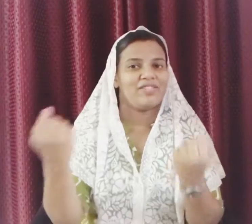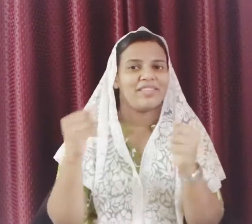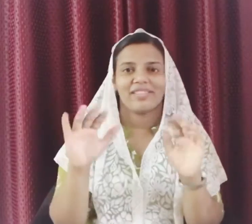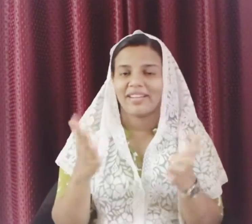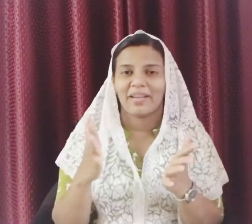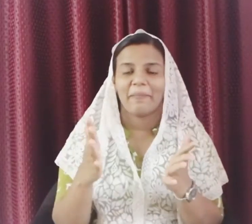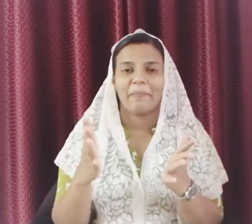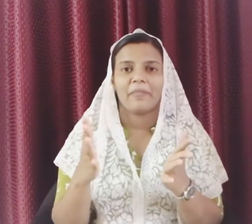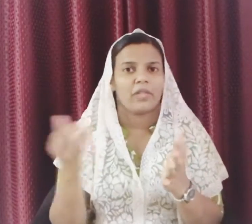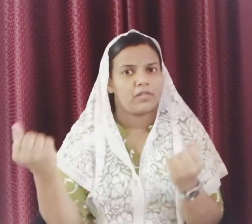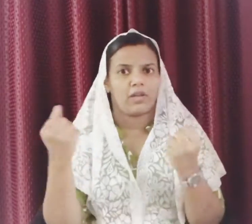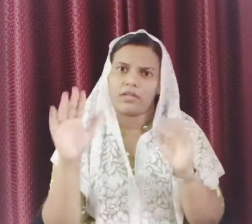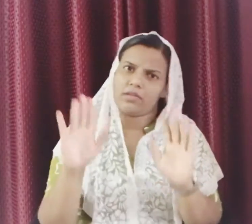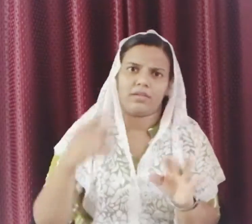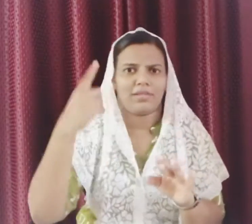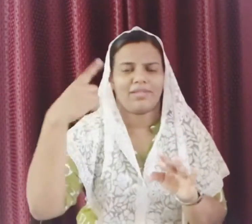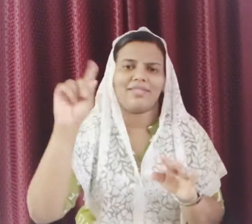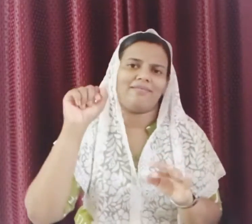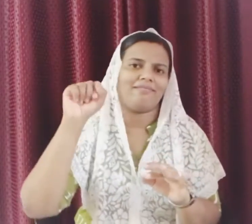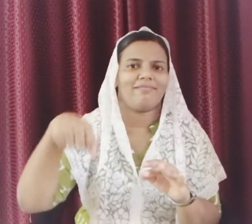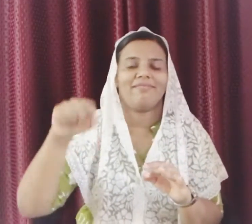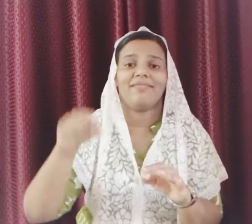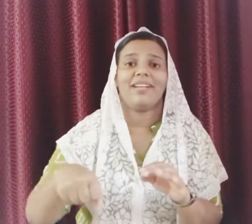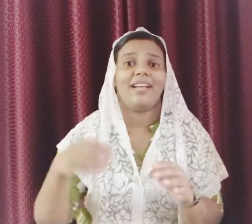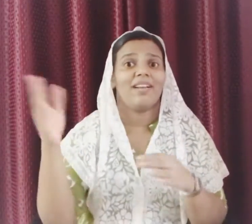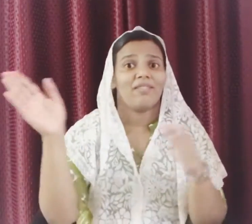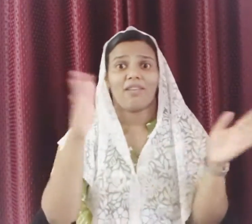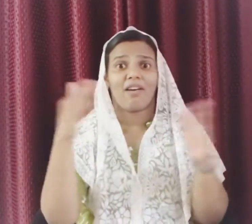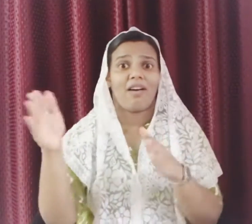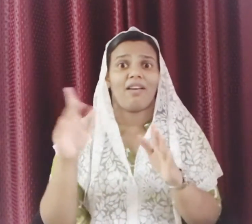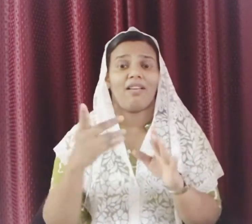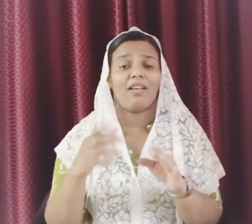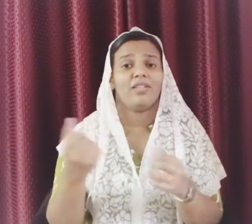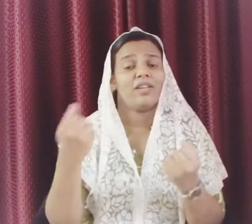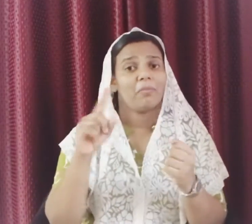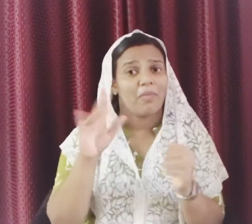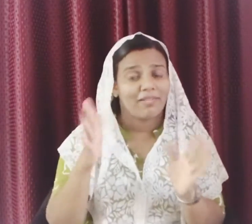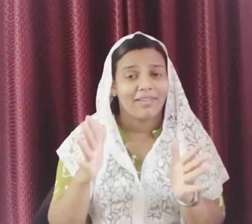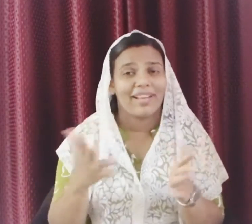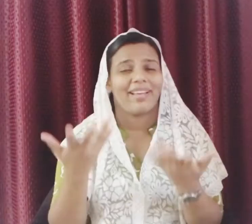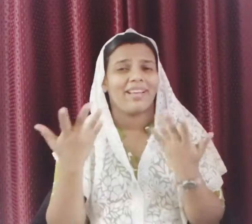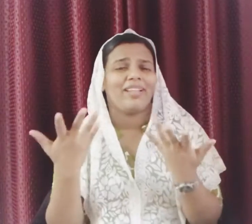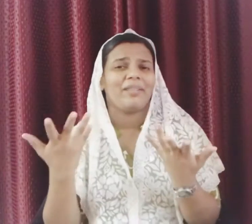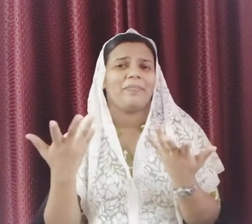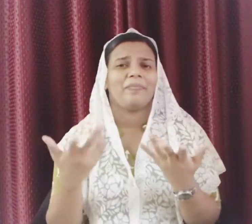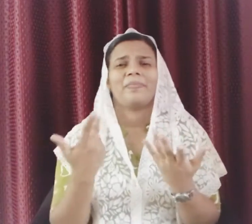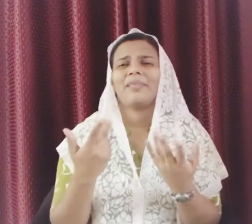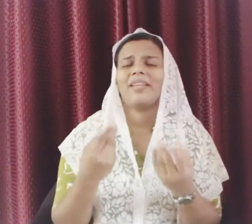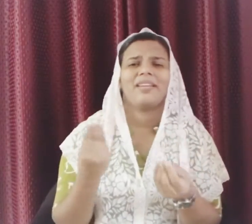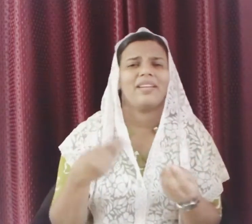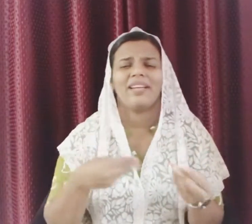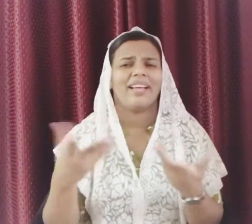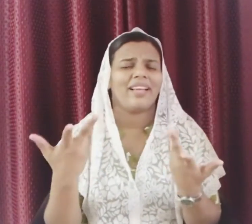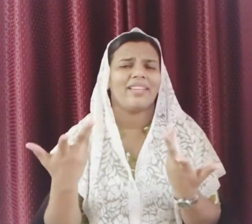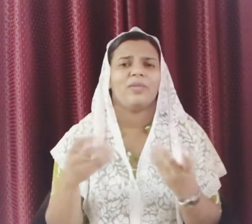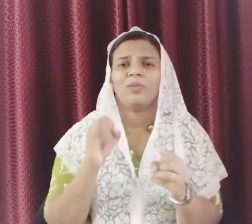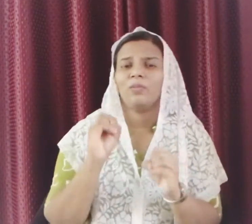ശക്തിയല്ല. ശക്തിയാണോ? ശക്തിയാണ്. പക്ഷേ കാറ്റല്ല, വെറും ശക്തിയല്ല, അല്ലെങ്കിൽ എന്തെങ്കിലും ഒരു അവസ്ഥയല്ല. പരിശുദ്ധാത്മാവ് എന്ന്